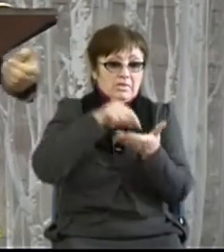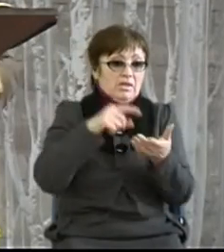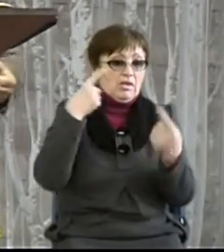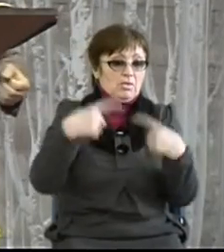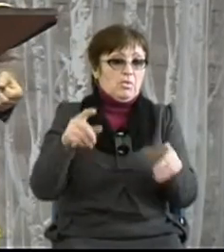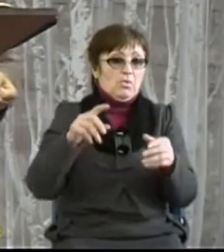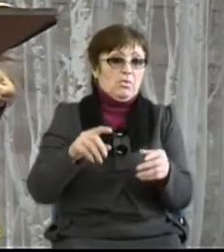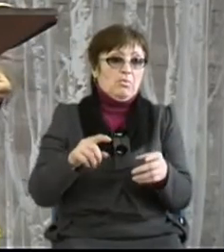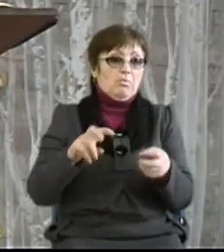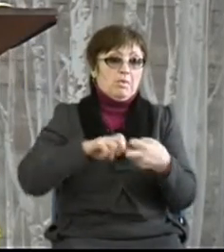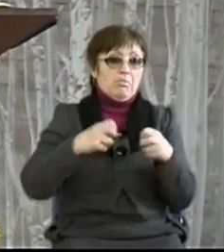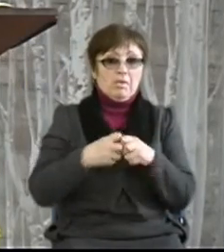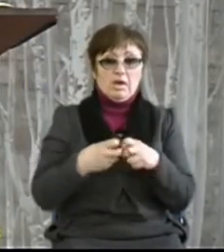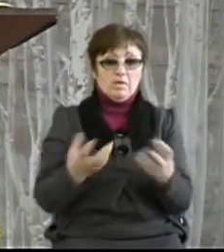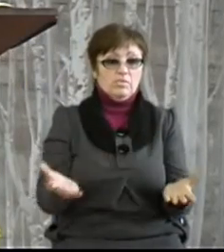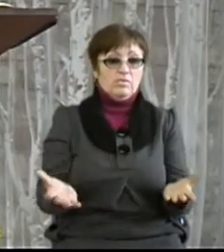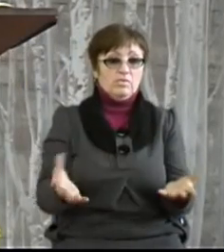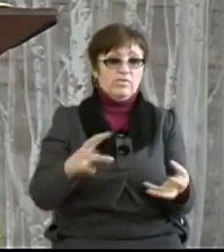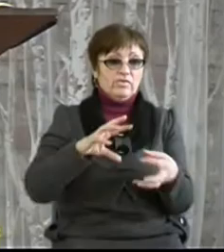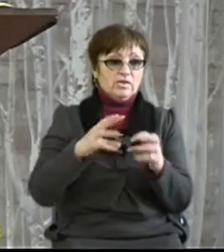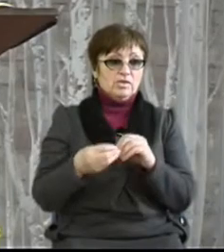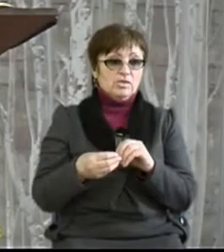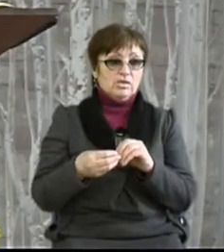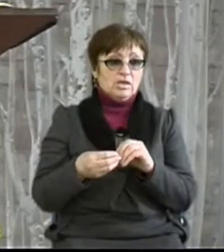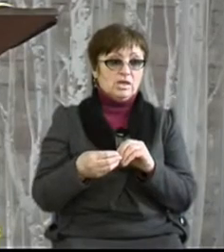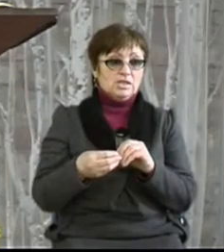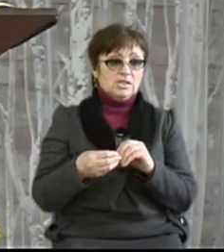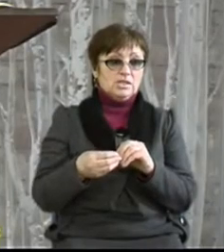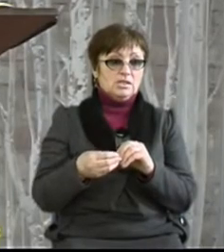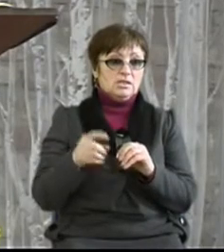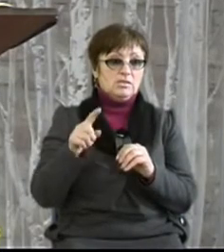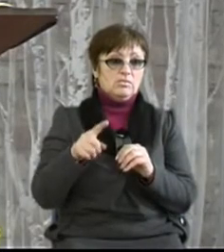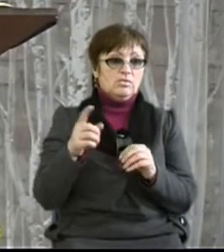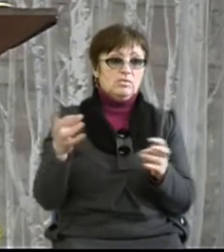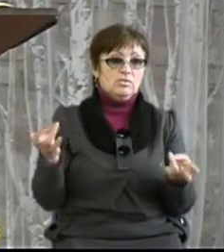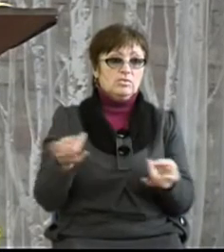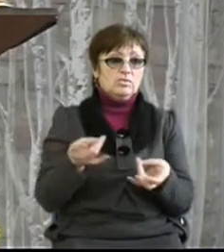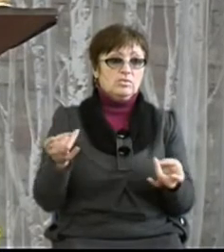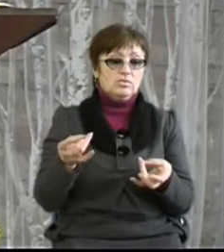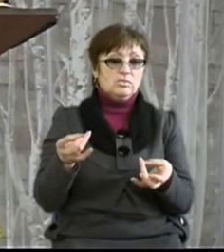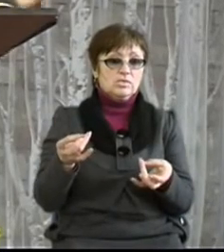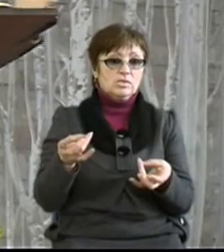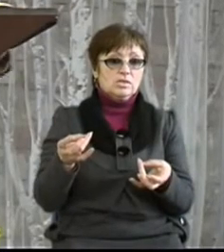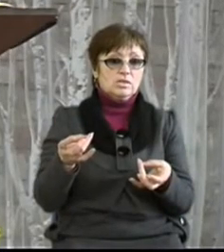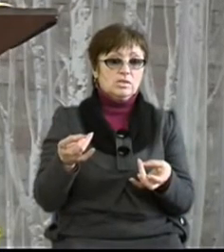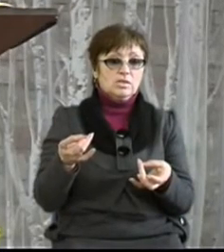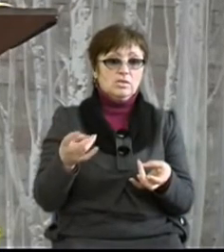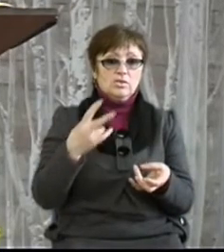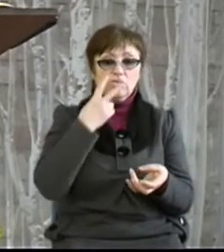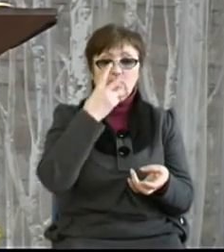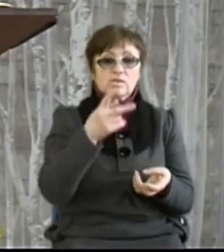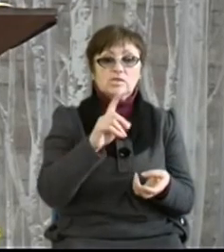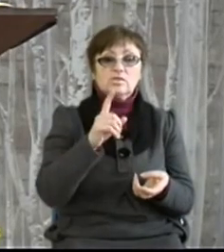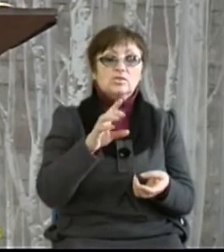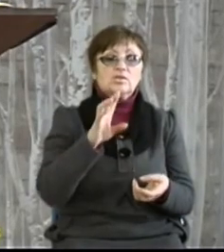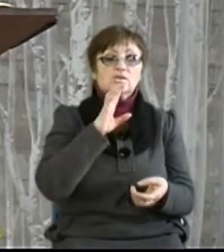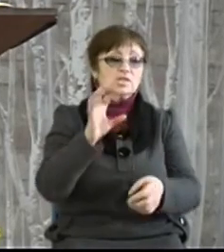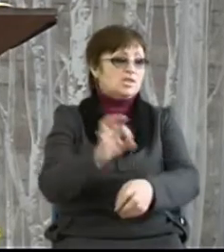другую проблему. Мы видим, что в результате ему приходится, из вельмож там увидели, что